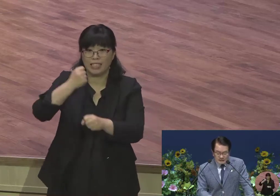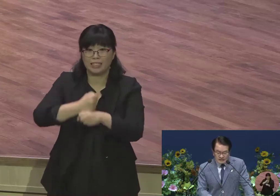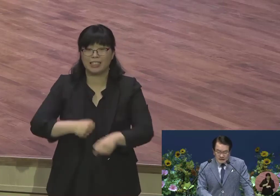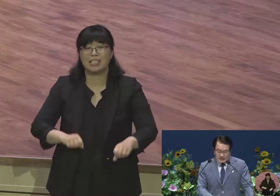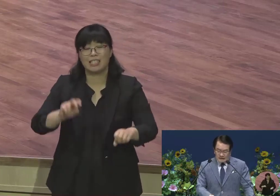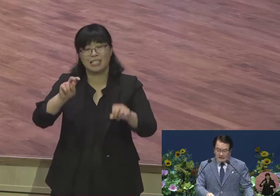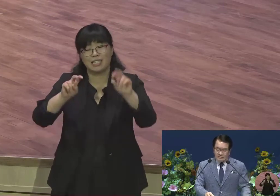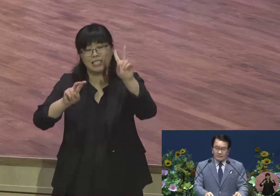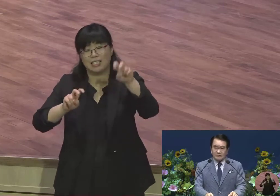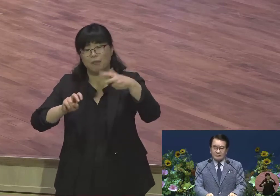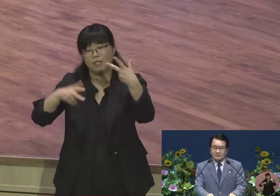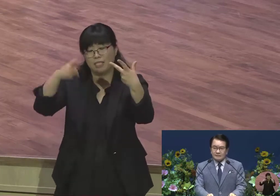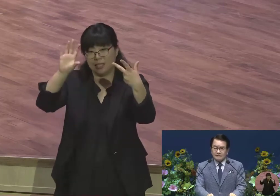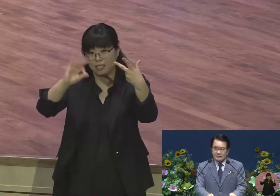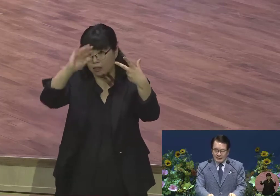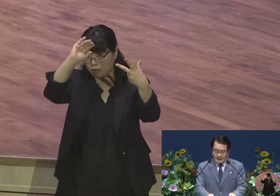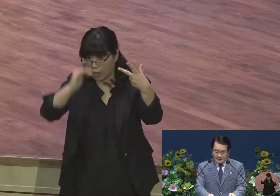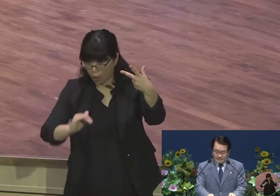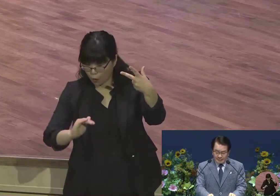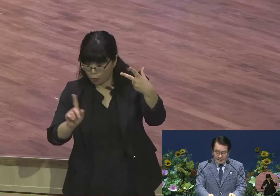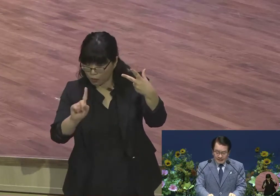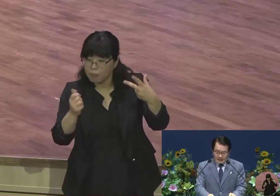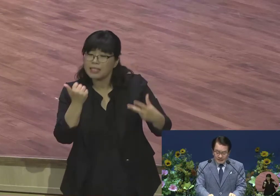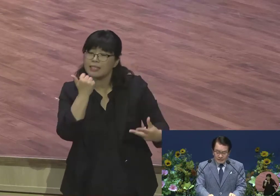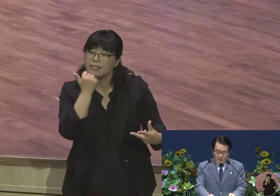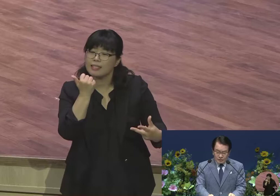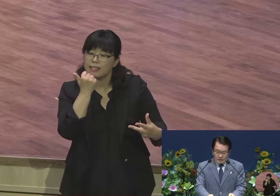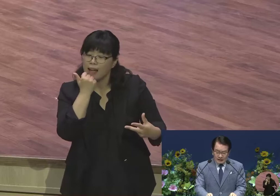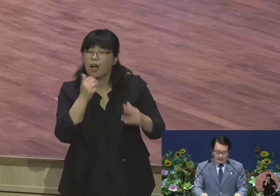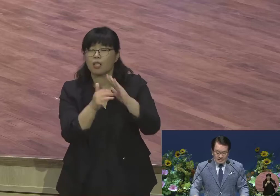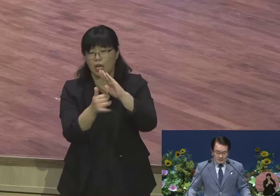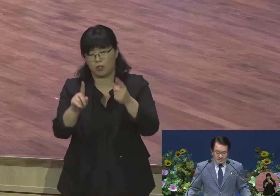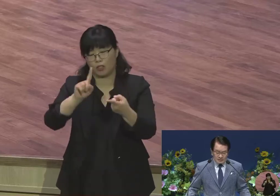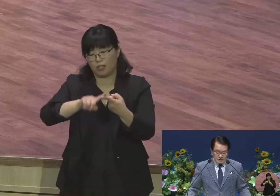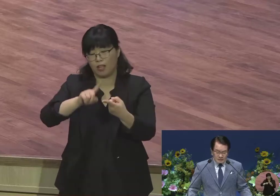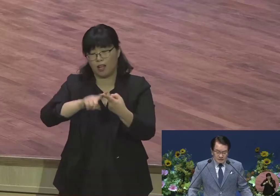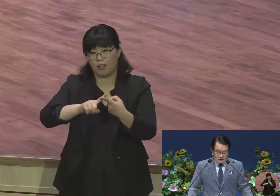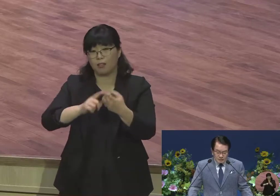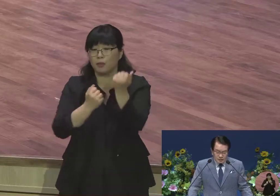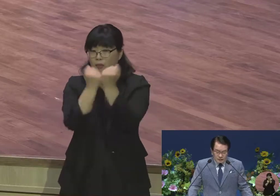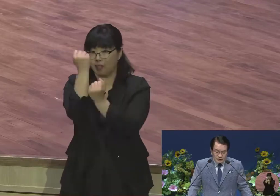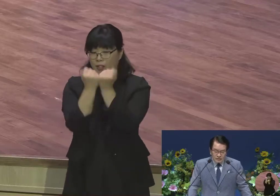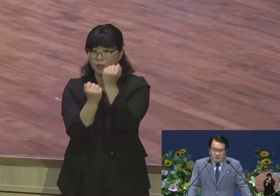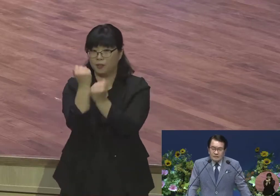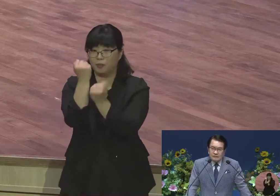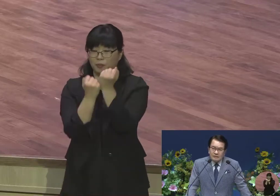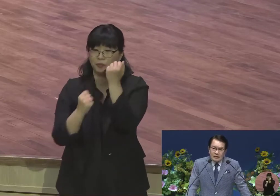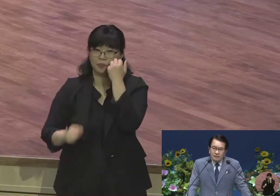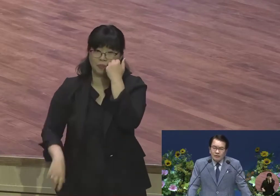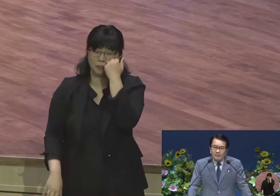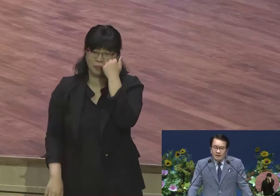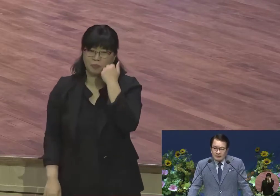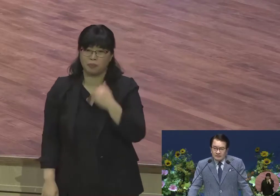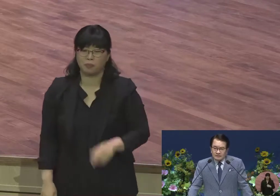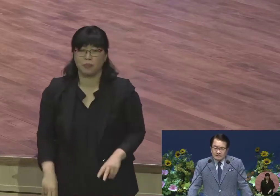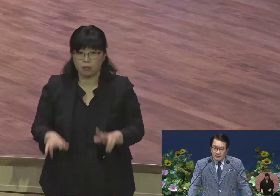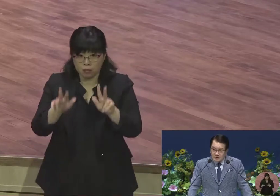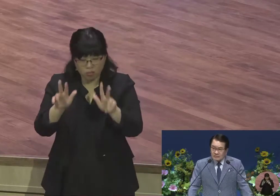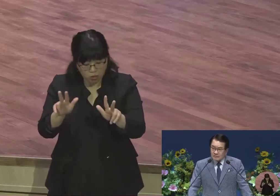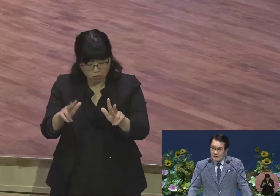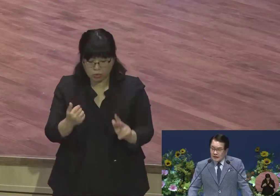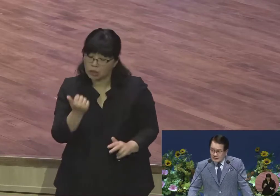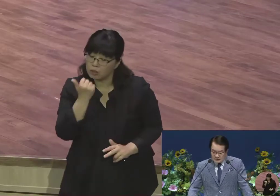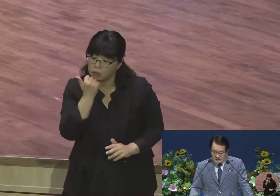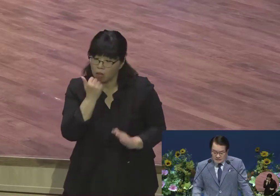이삭 가정 이야기를 기록하고 있어요. 그런데 영적으로 이 가정을 보면요 지금 총체적 당국에 빠져 있어요.